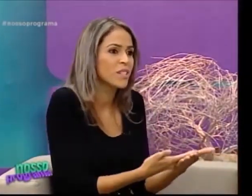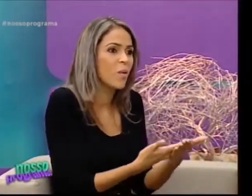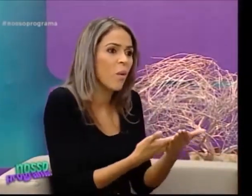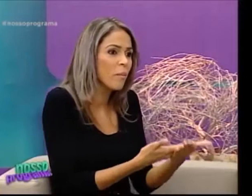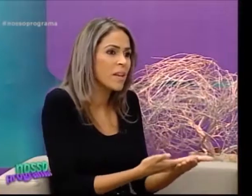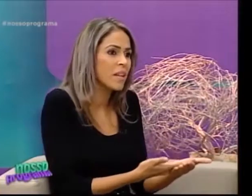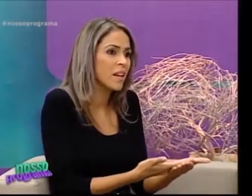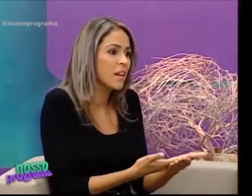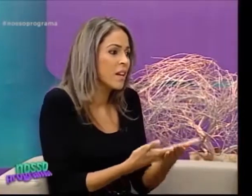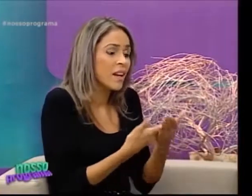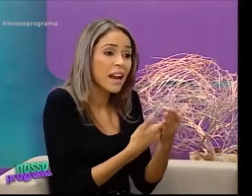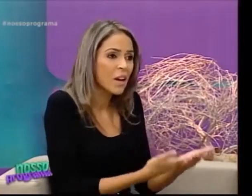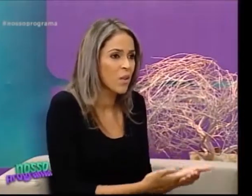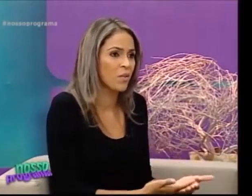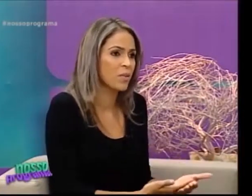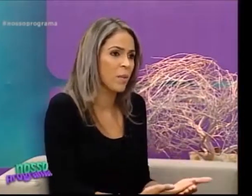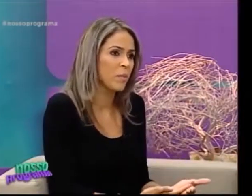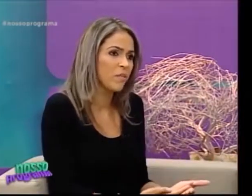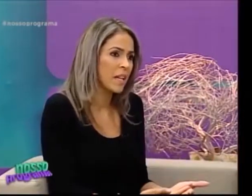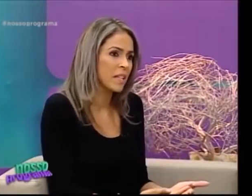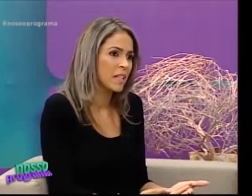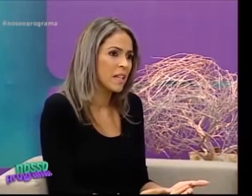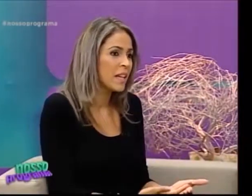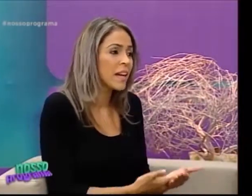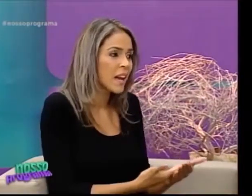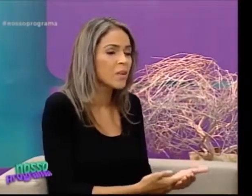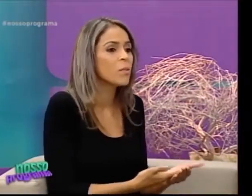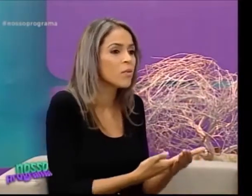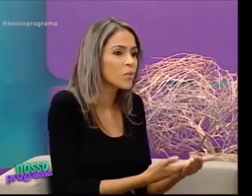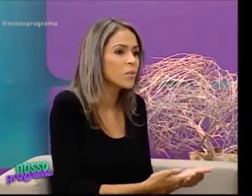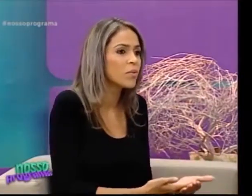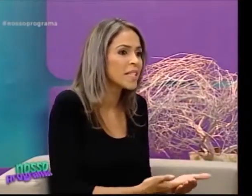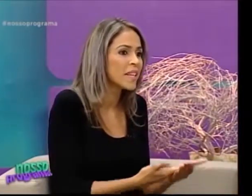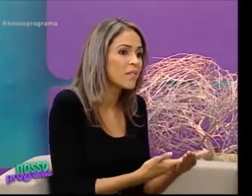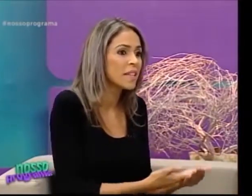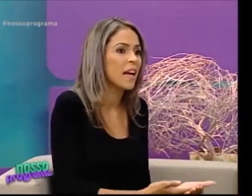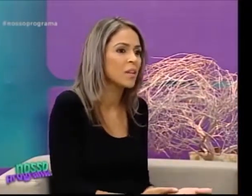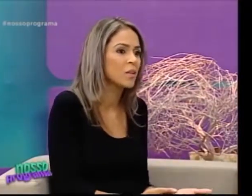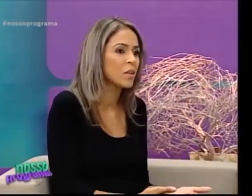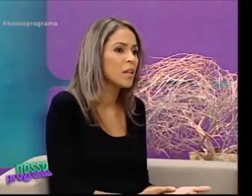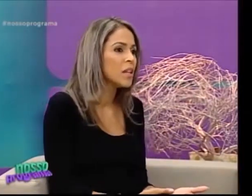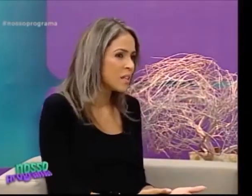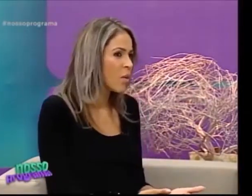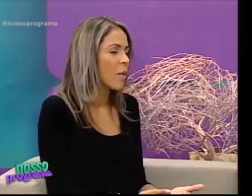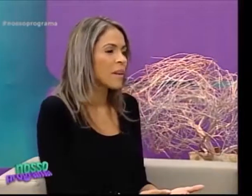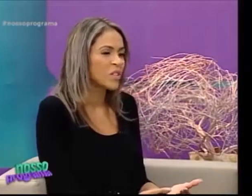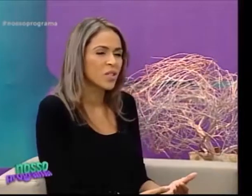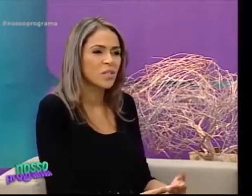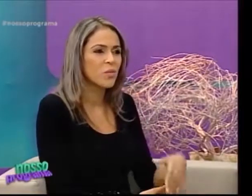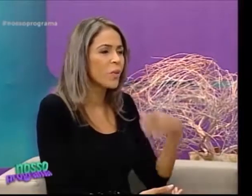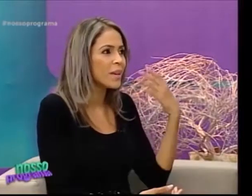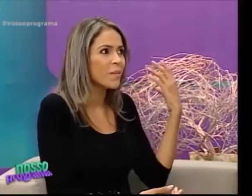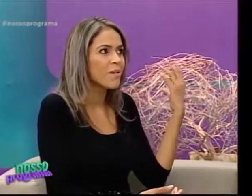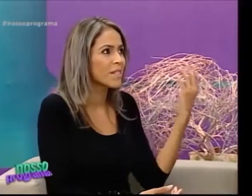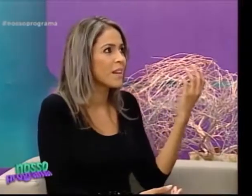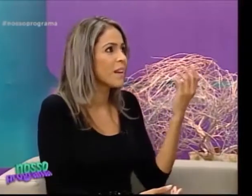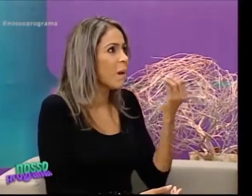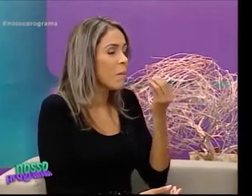não combina. Claro que eu não vou ser aprovada. E é claro que o meu futuro vai ser afetado. Então, realmente, acho que isso foi uma coisa